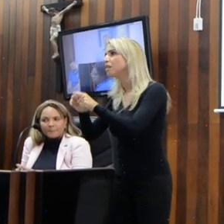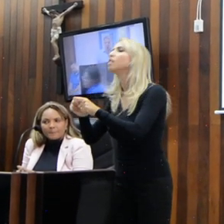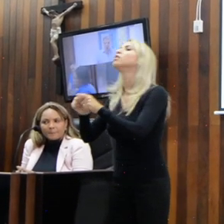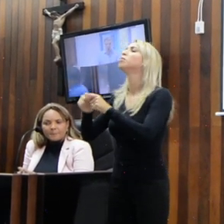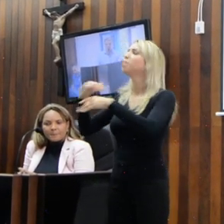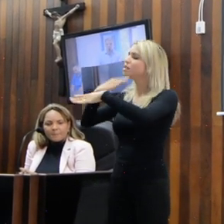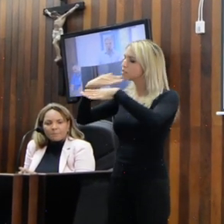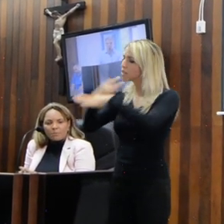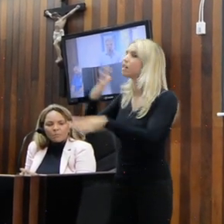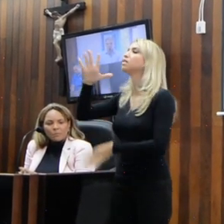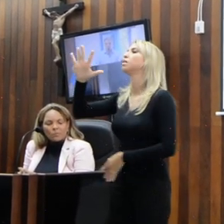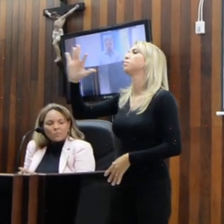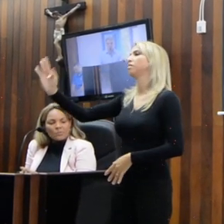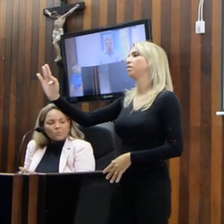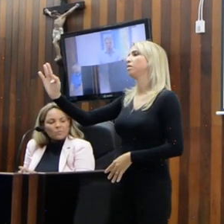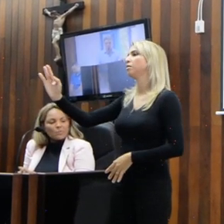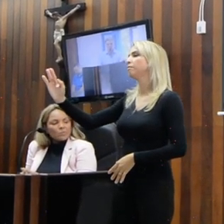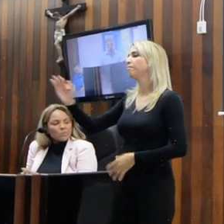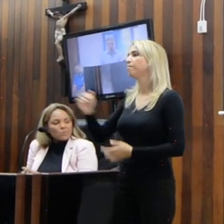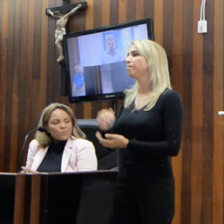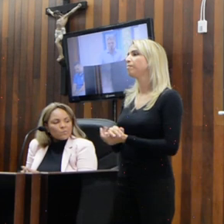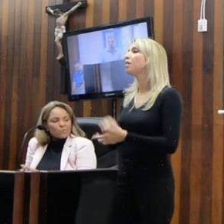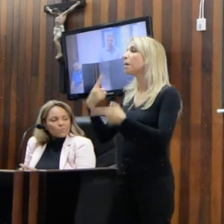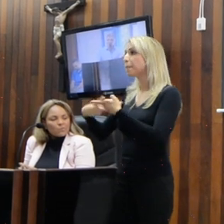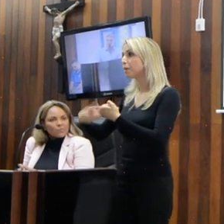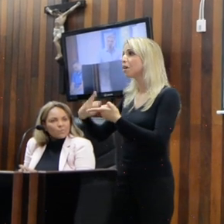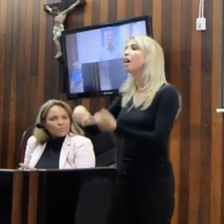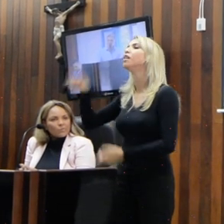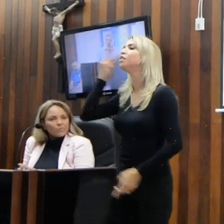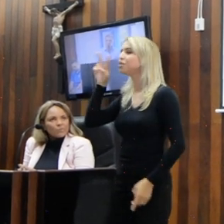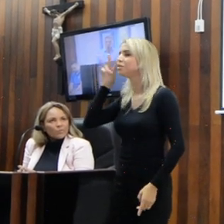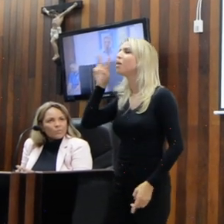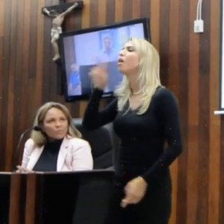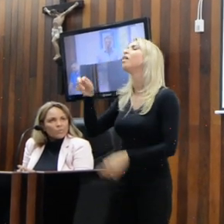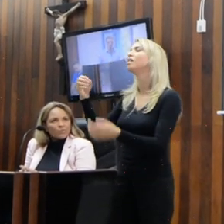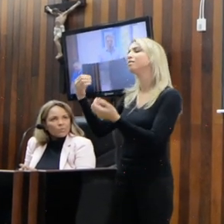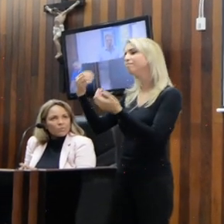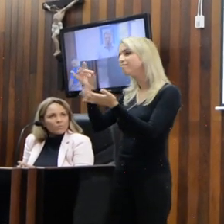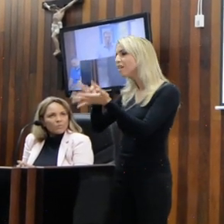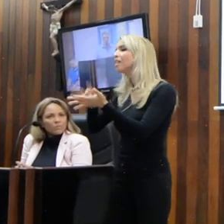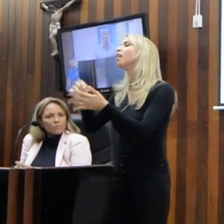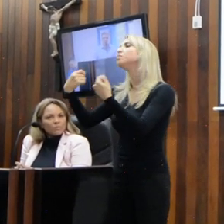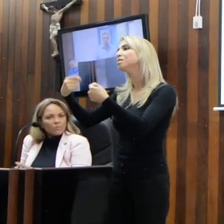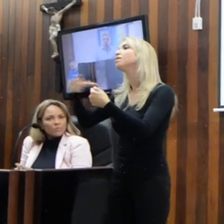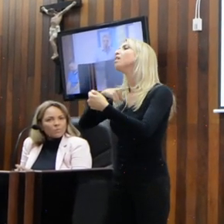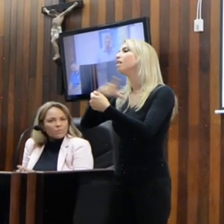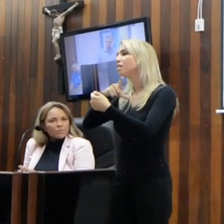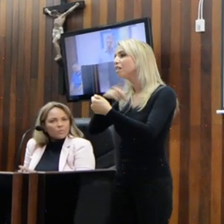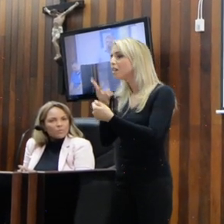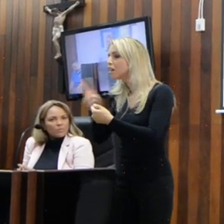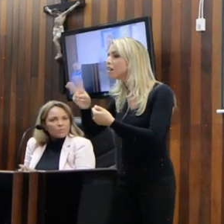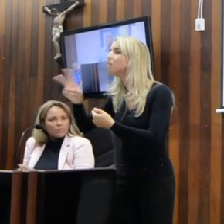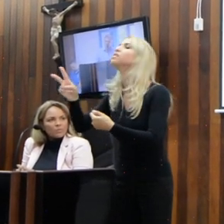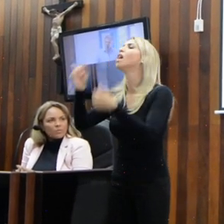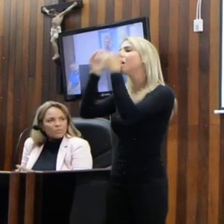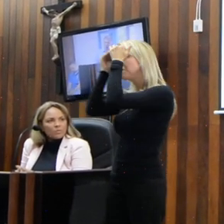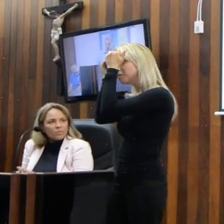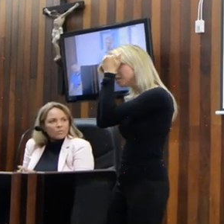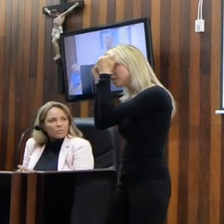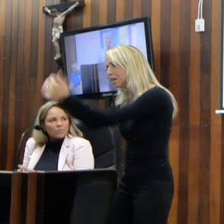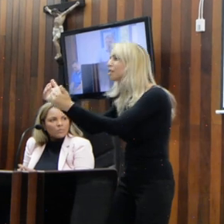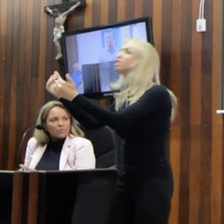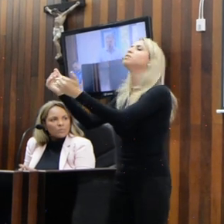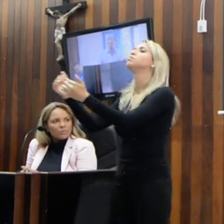de Cabo Frio. Suas memórias realmente têm que ser preservadas e muito bem